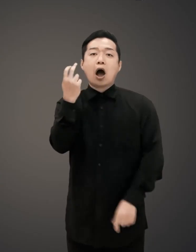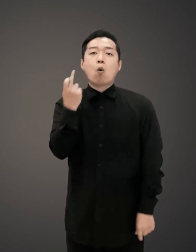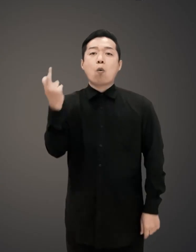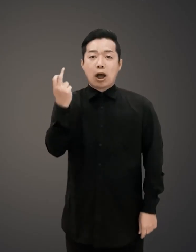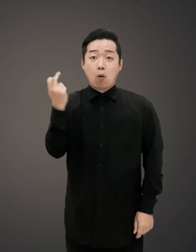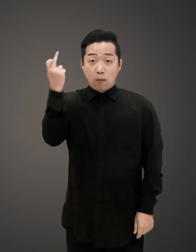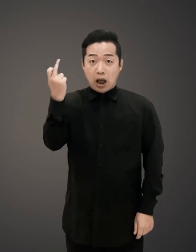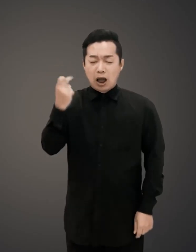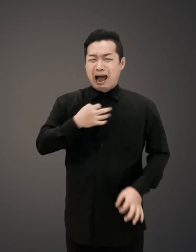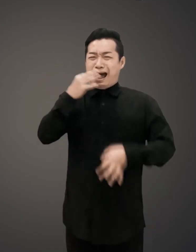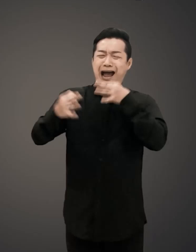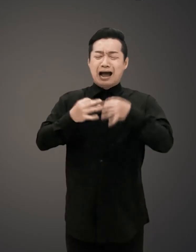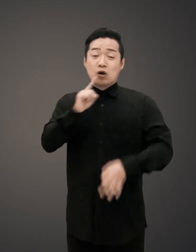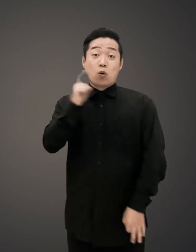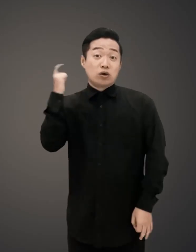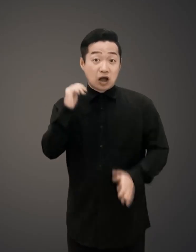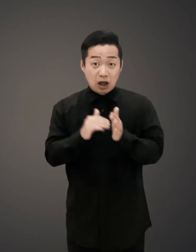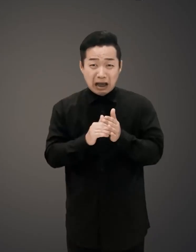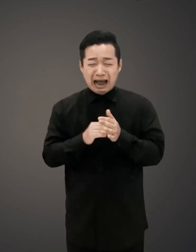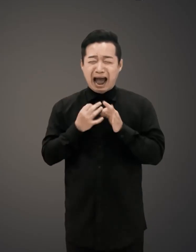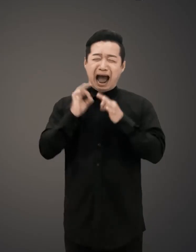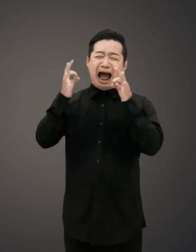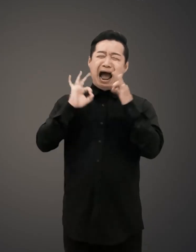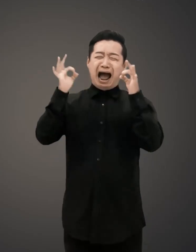지르는 소리를 들어야만 했다.